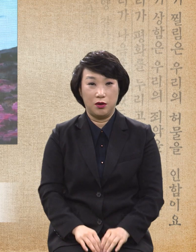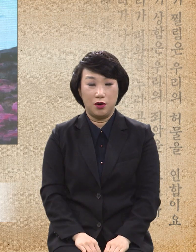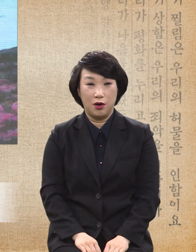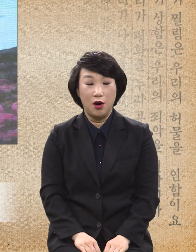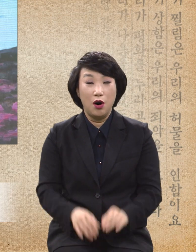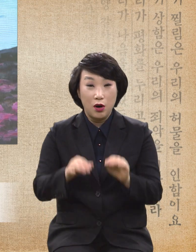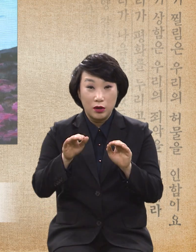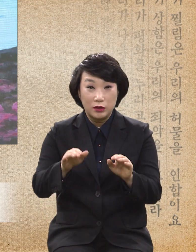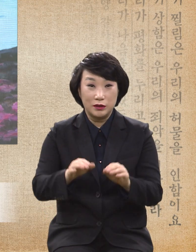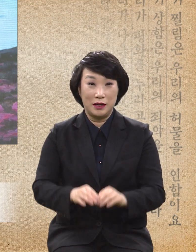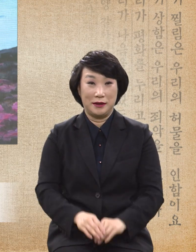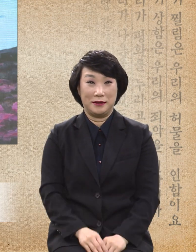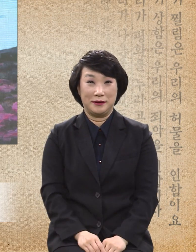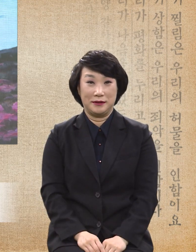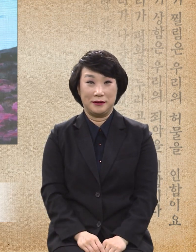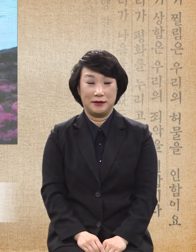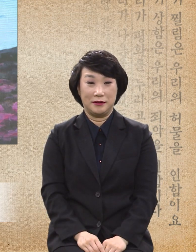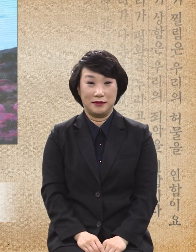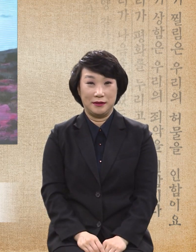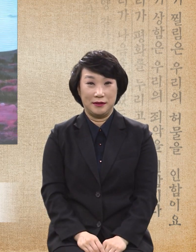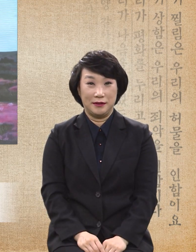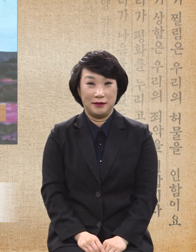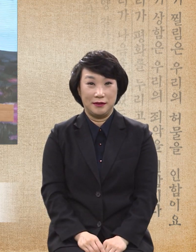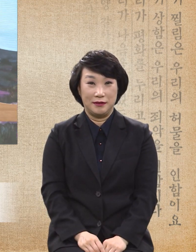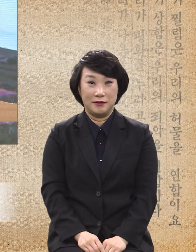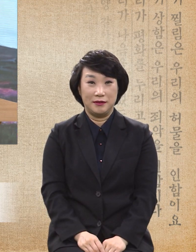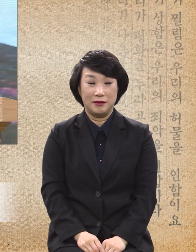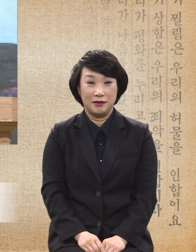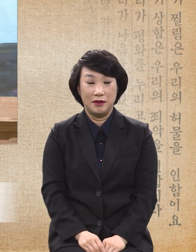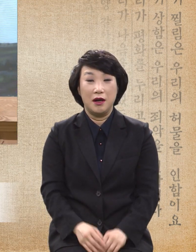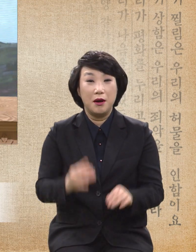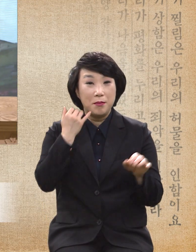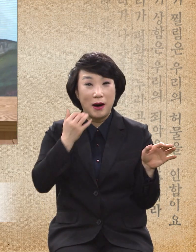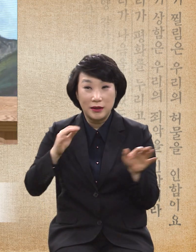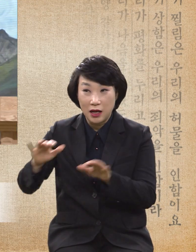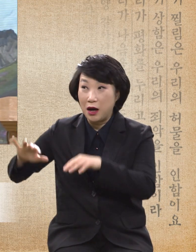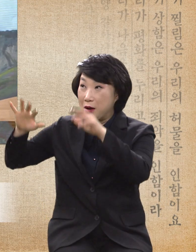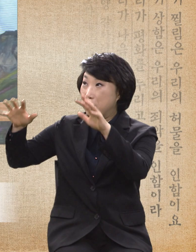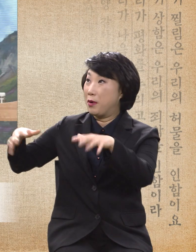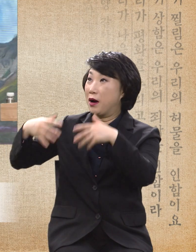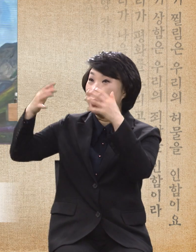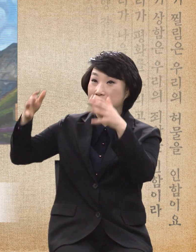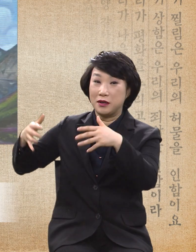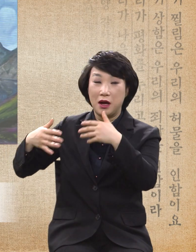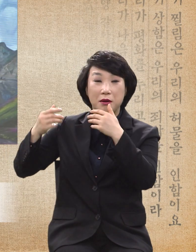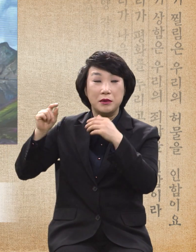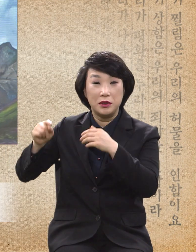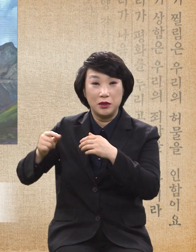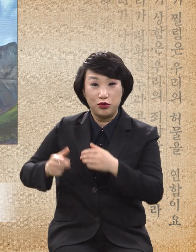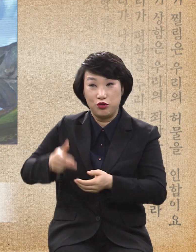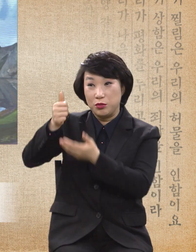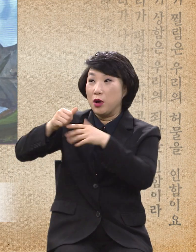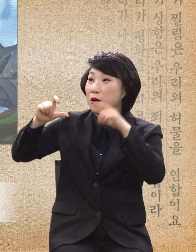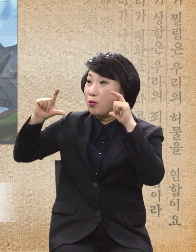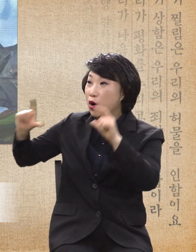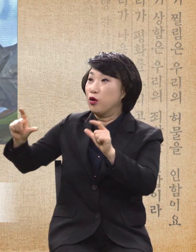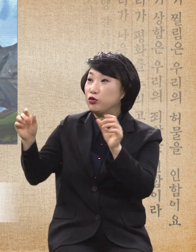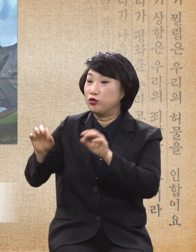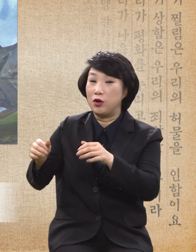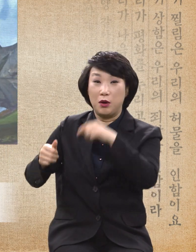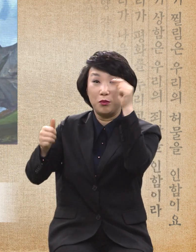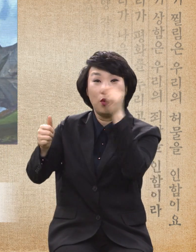예. 근데 바다와 바람이 주님이